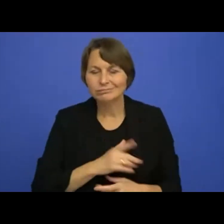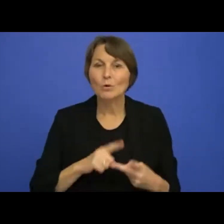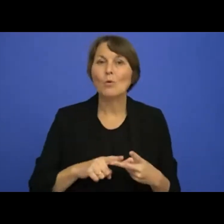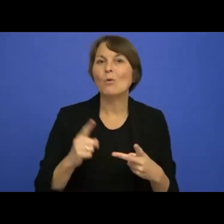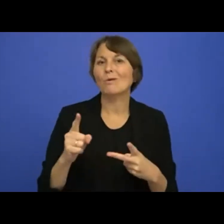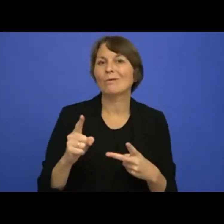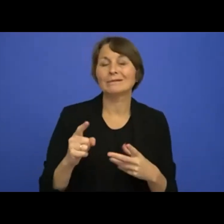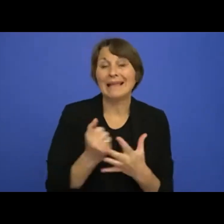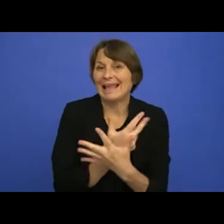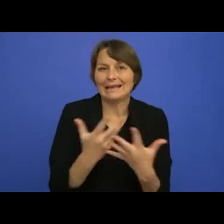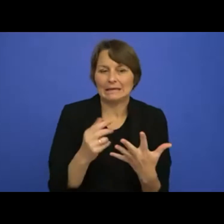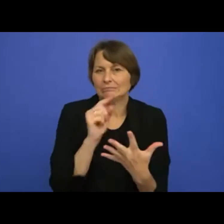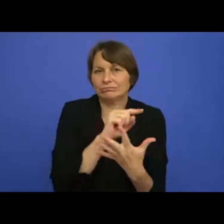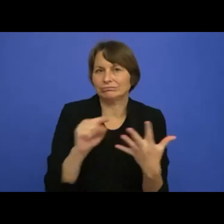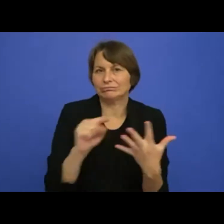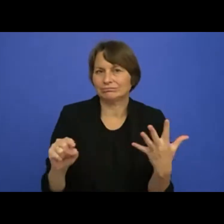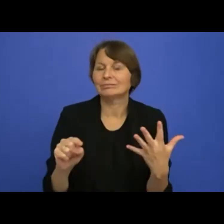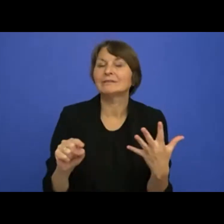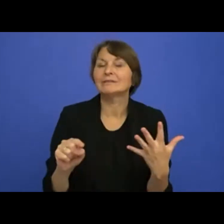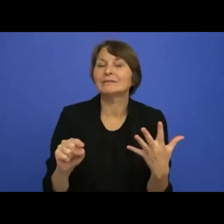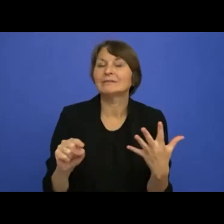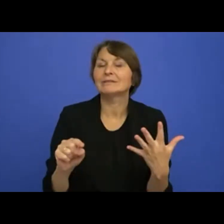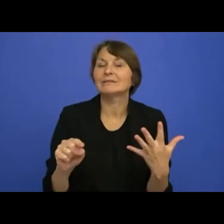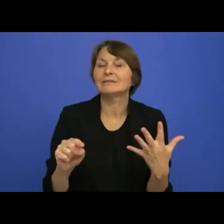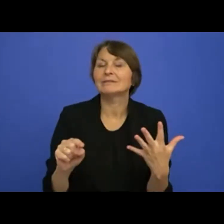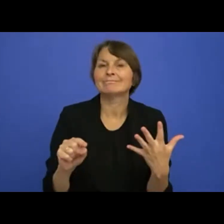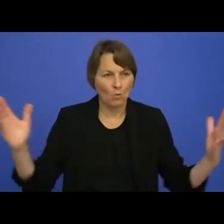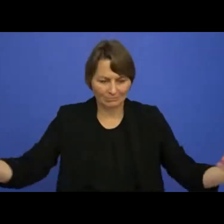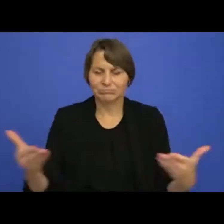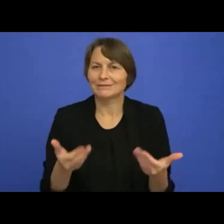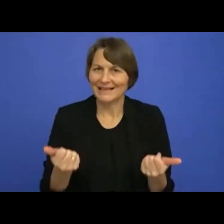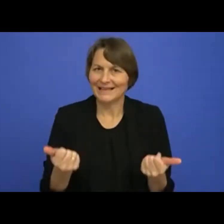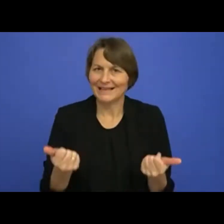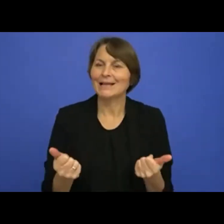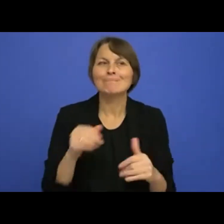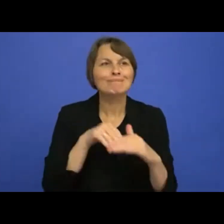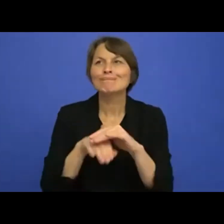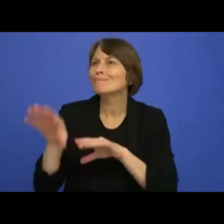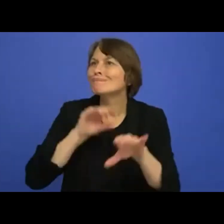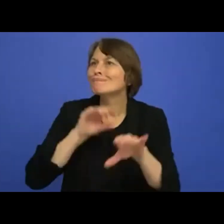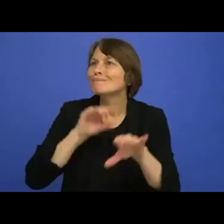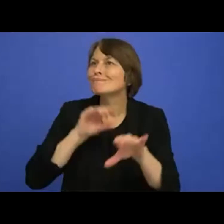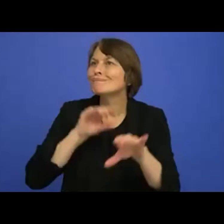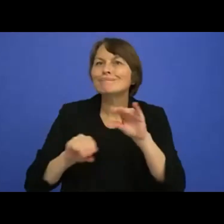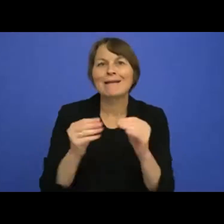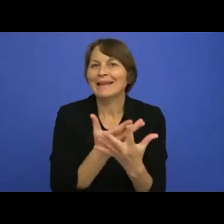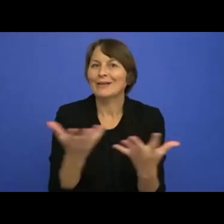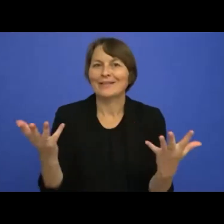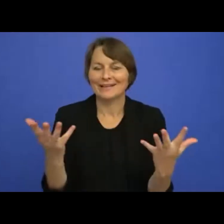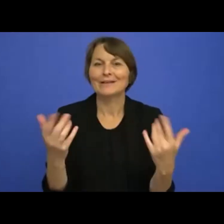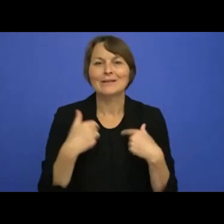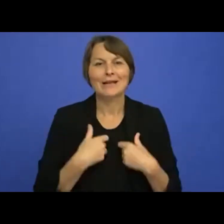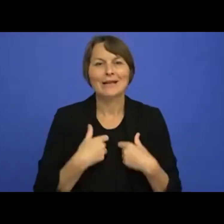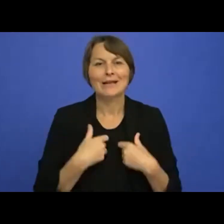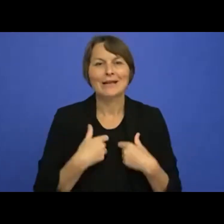sexe, l'ethnicité, etc. de l'élève, il faut que tous et leur famille aient accès à des